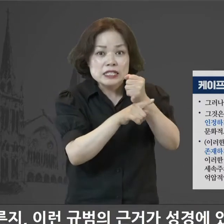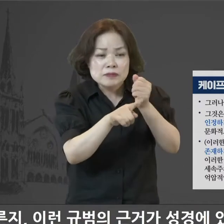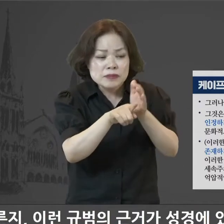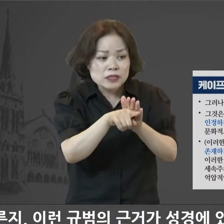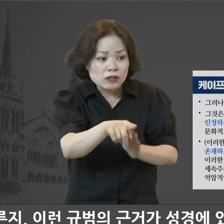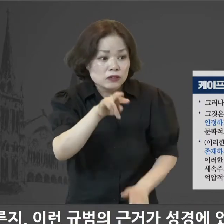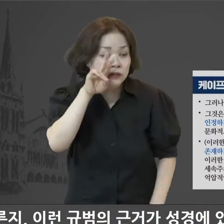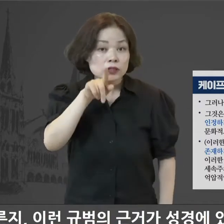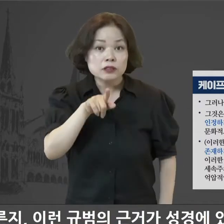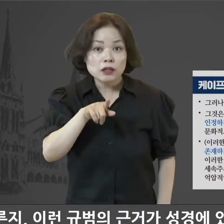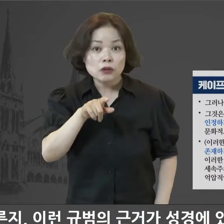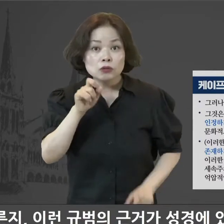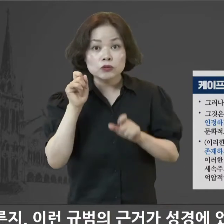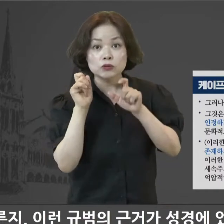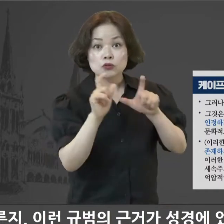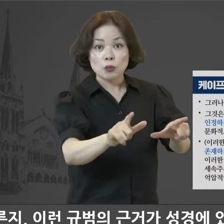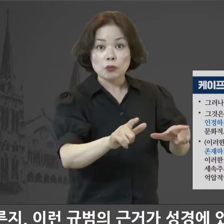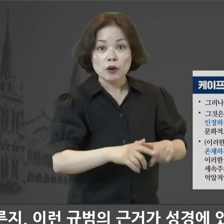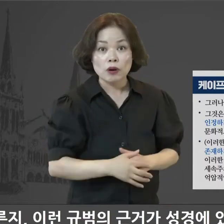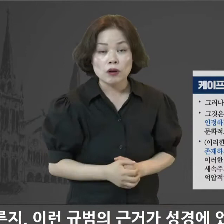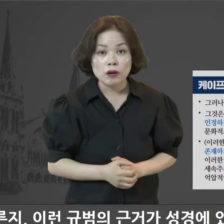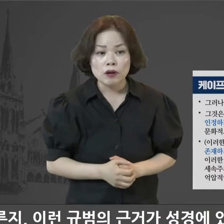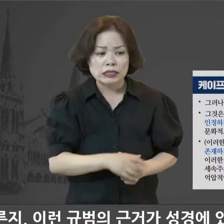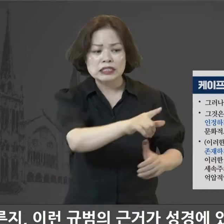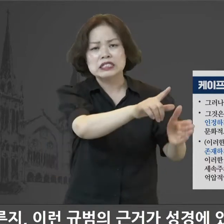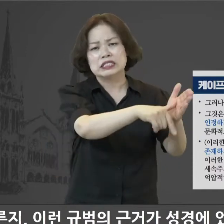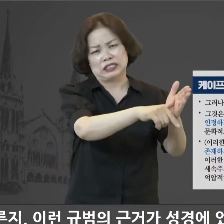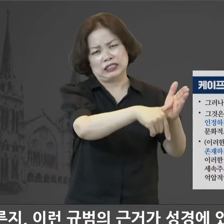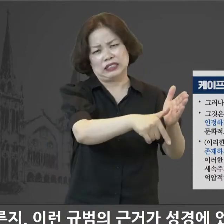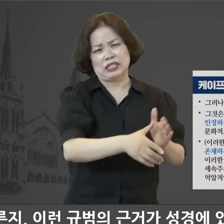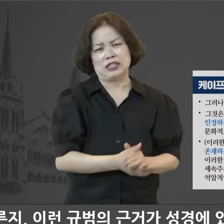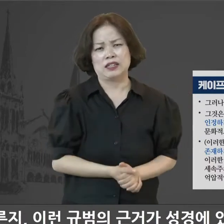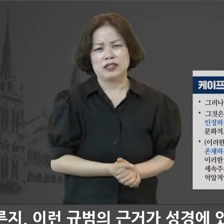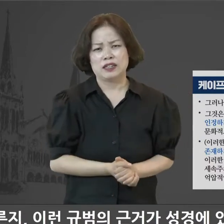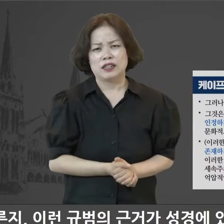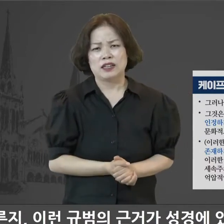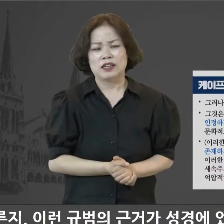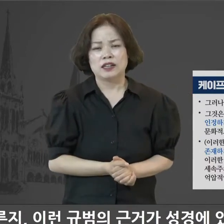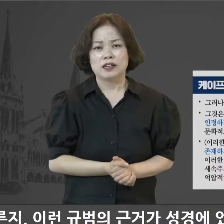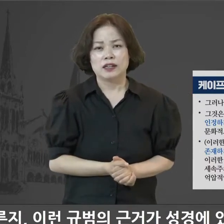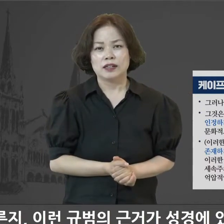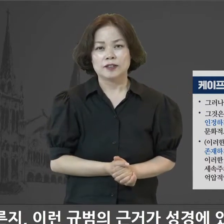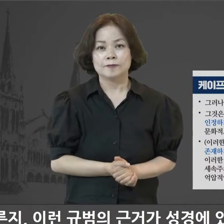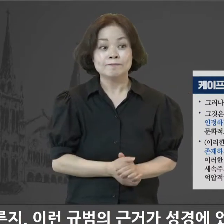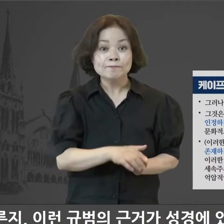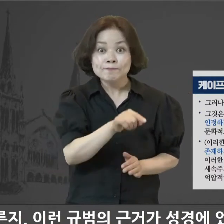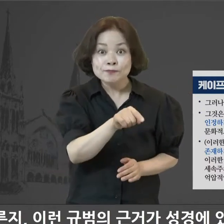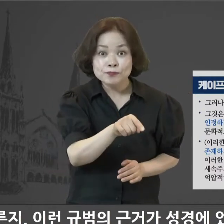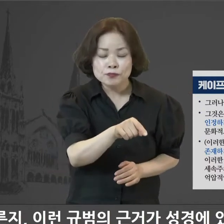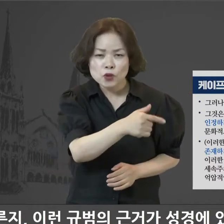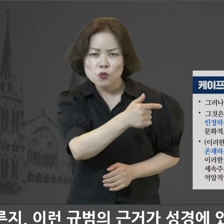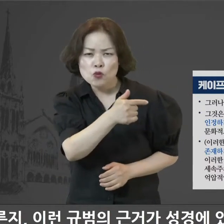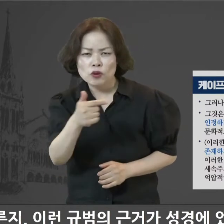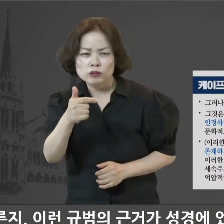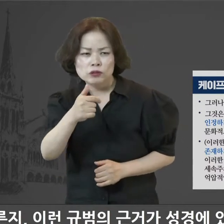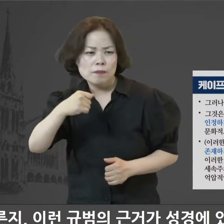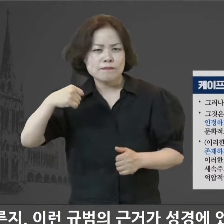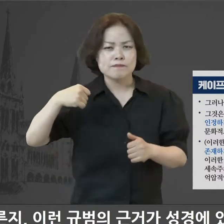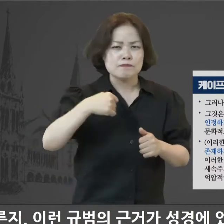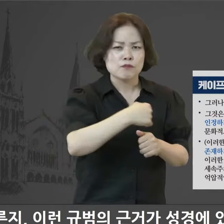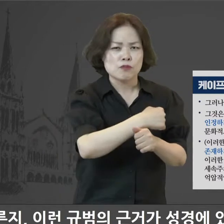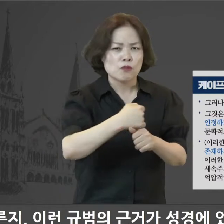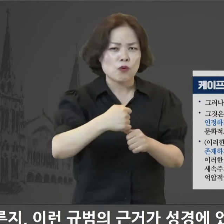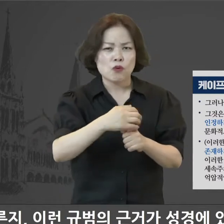틀린 거야라고 선포하는 겁니다. 그러니까 그 시대라는 거예요. 그러니까 그게 굉장히 폭력적이라는